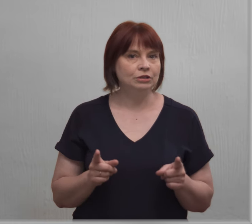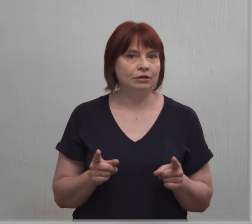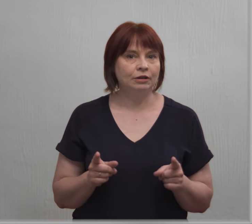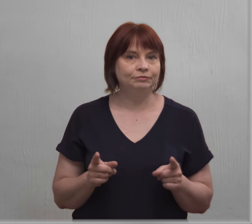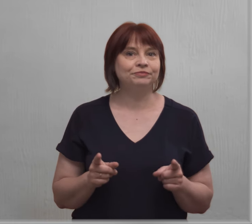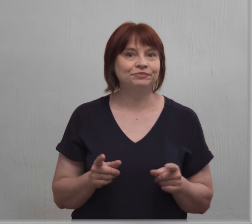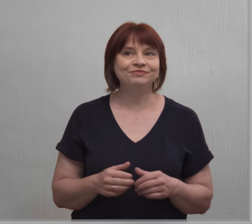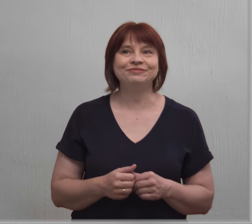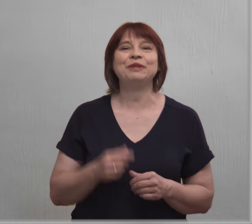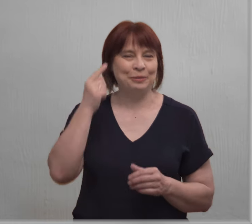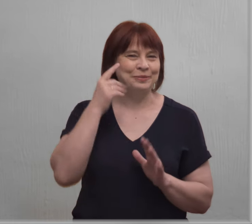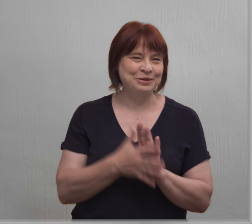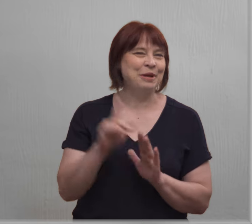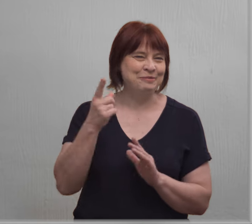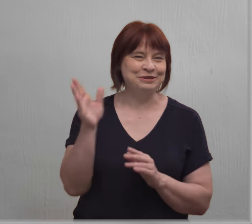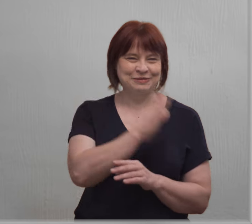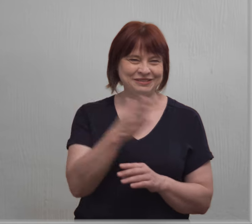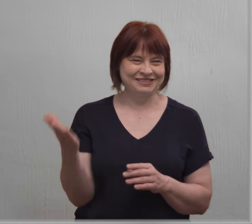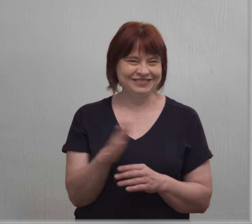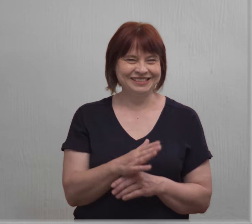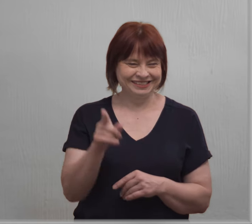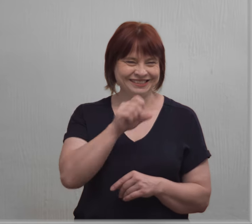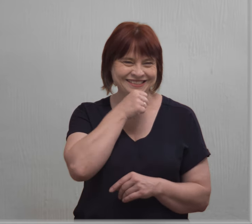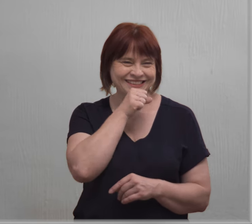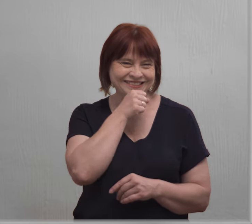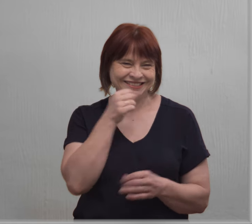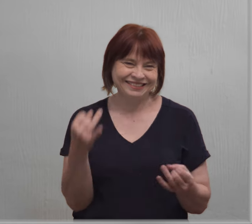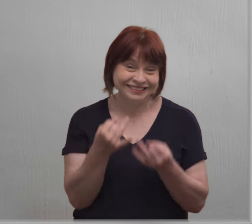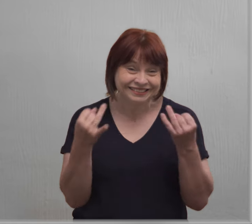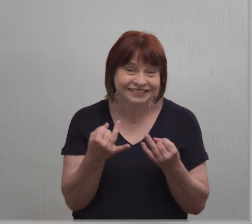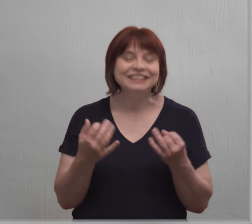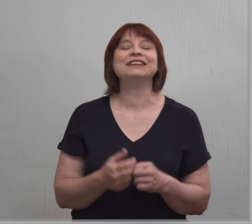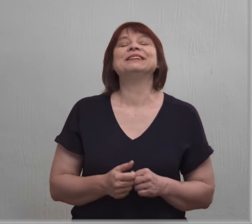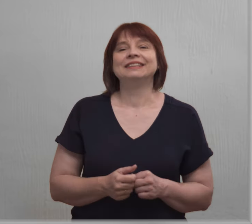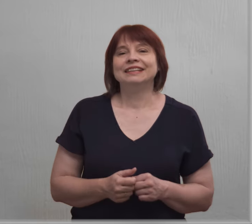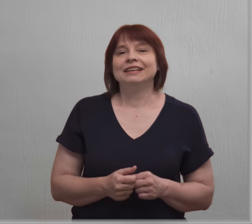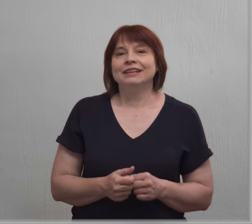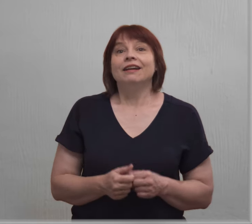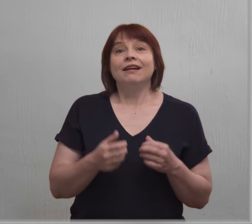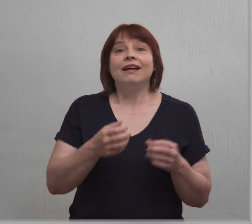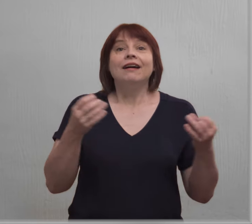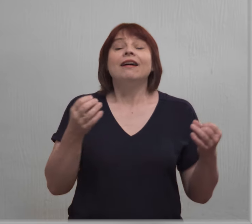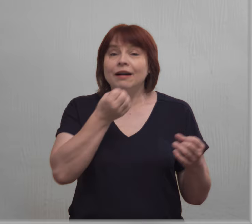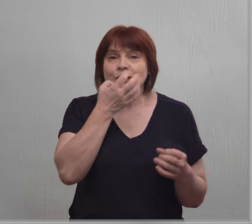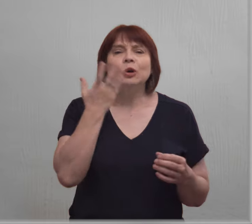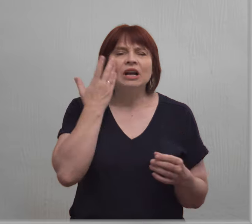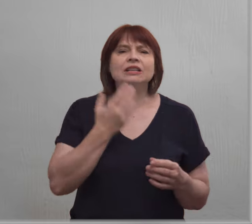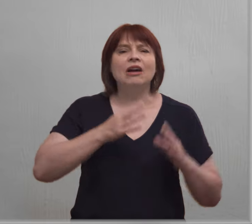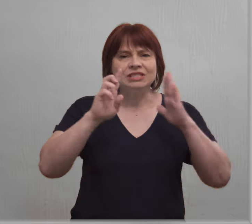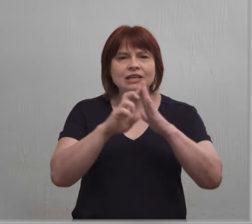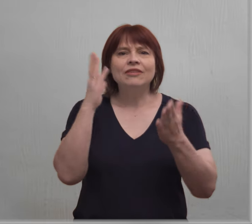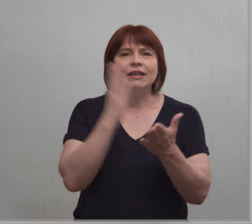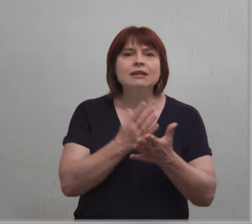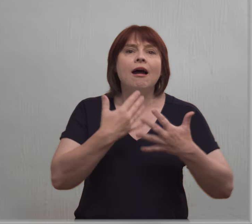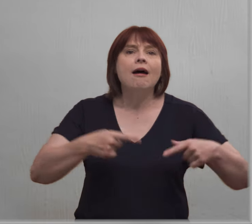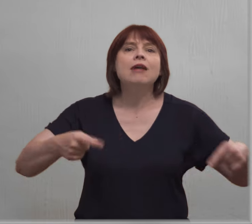Я понял, почему он посередине, он дедушка. Для церкви это очень ценно, когда в нашей церкви есть люди разных поколений, разных возрастов. Это